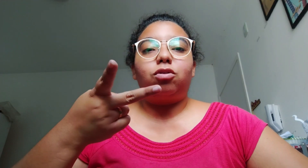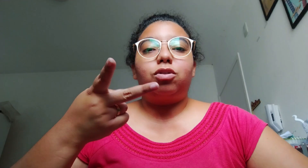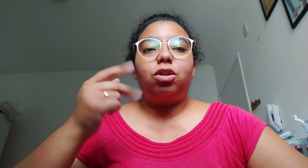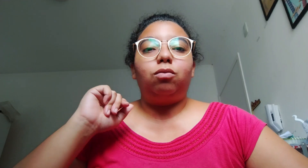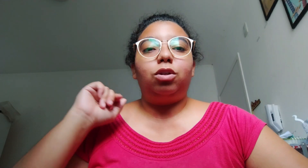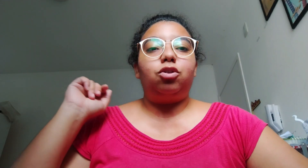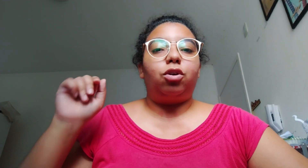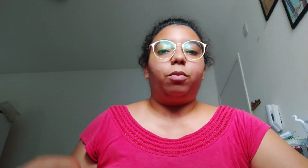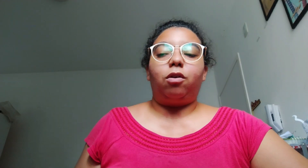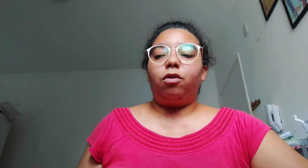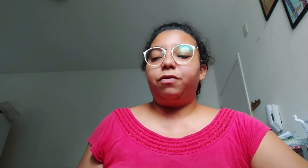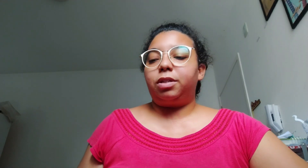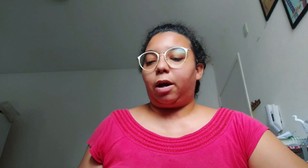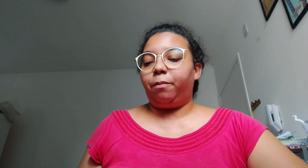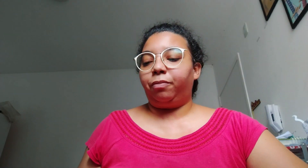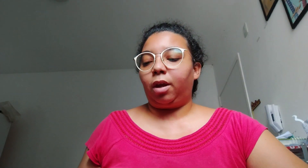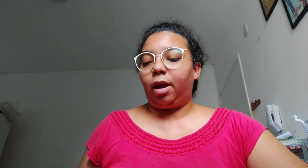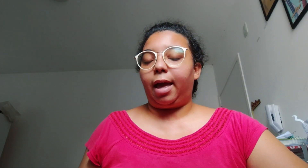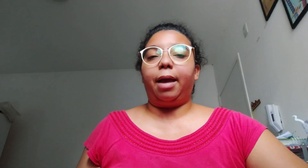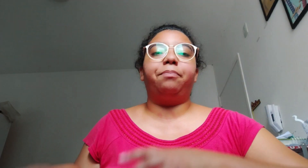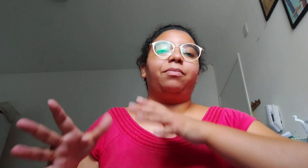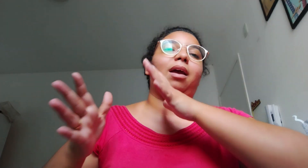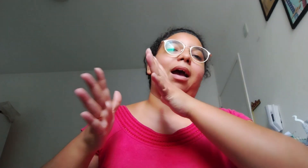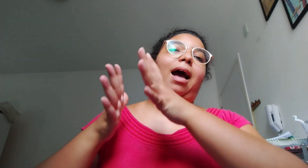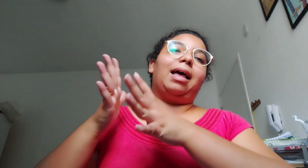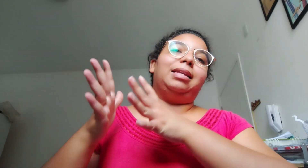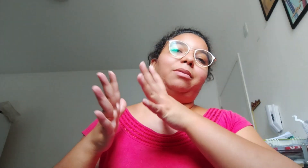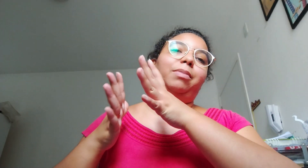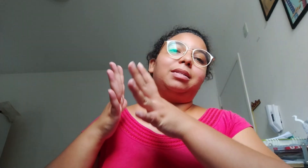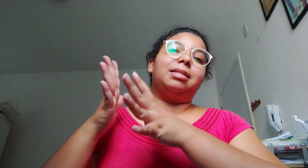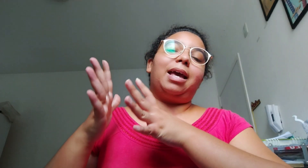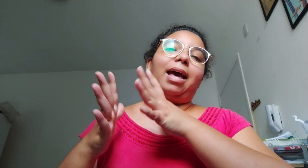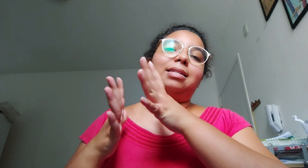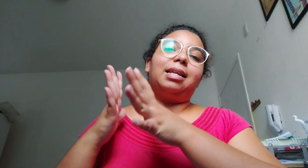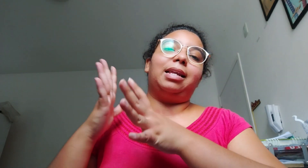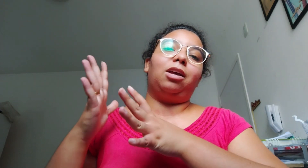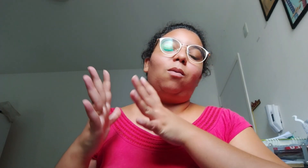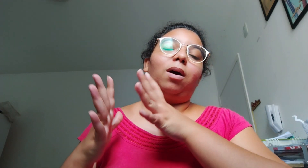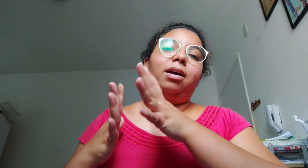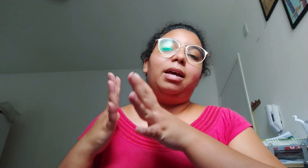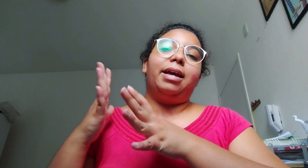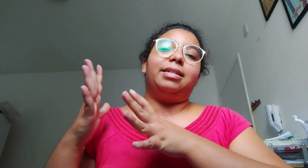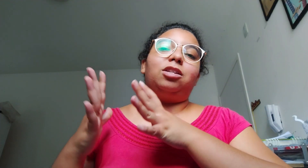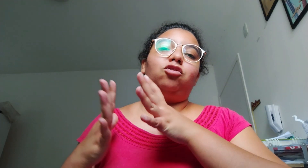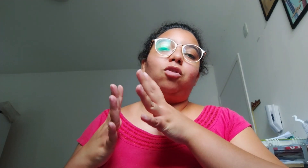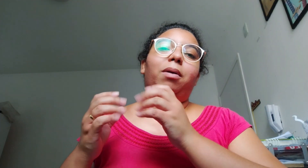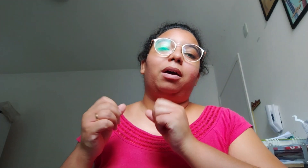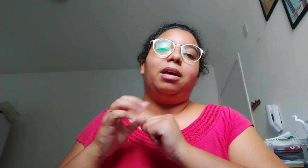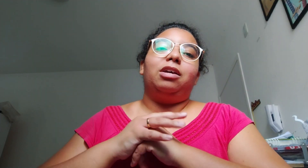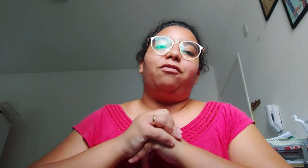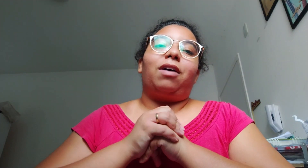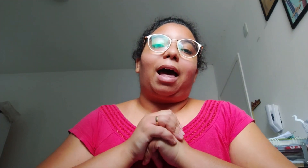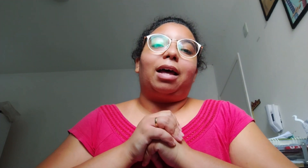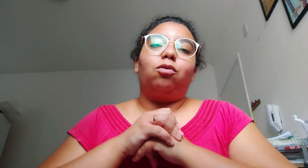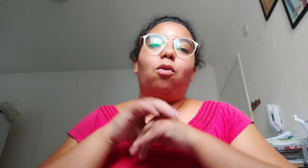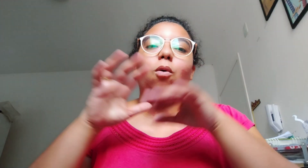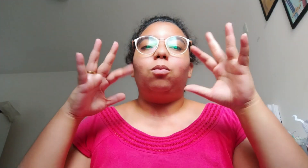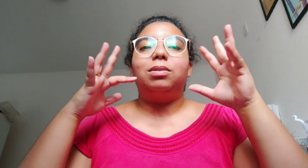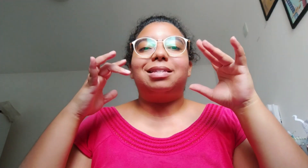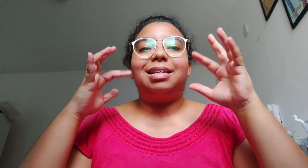segundo idioma oficial é a Libras, que é essa língua, esse idioma falado com